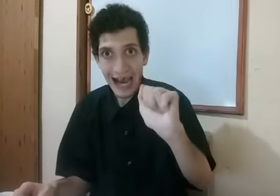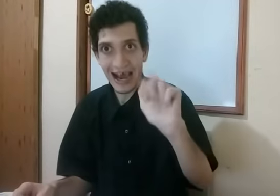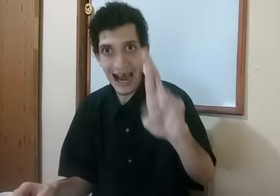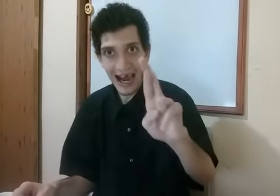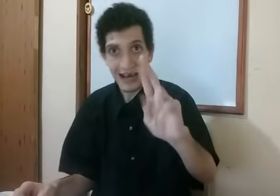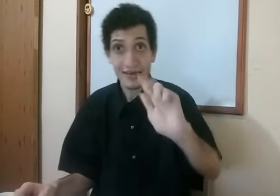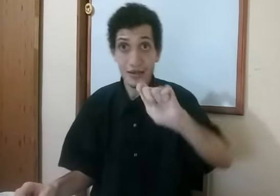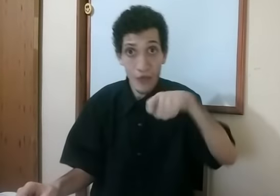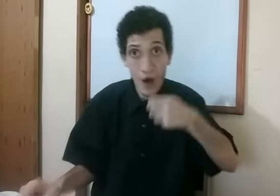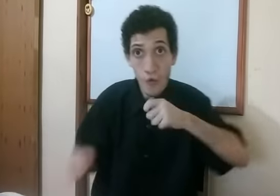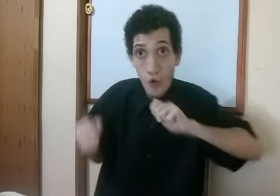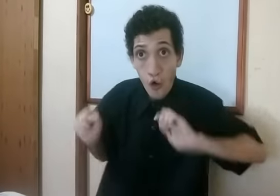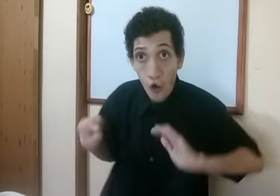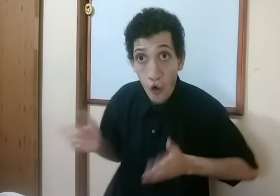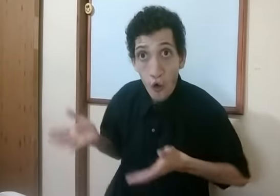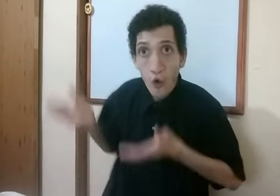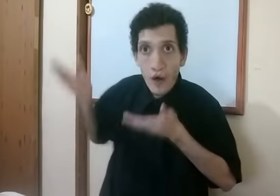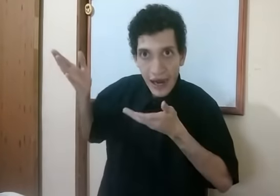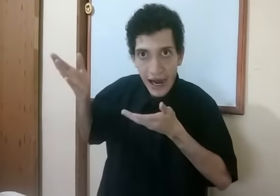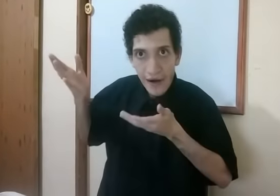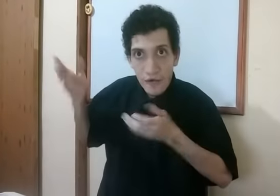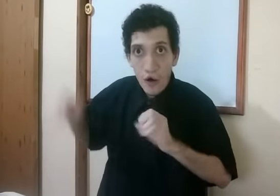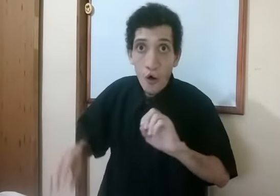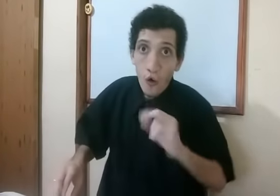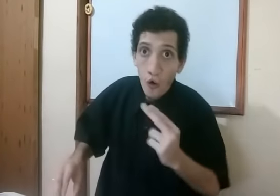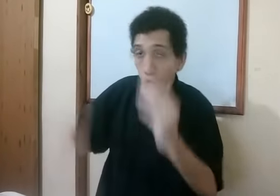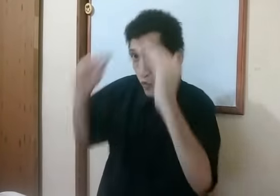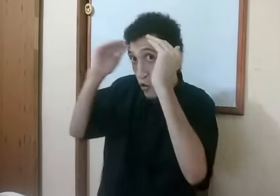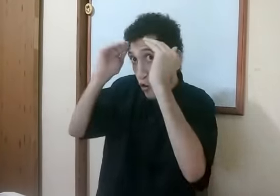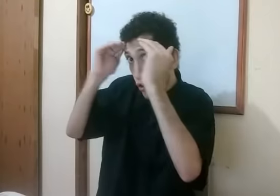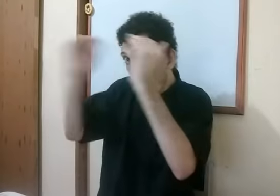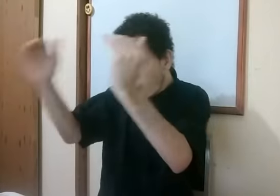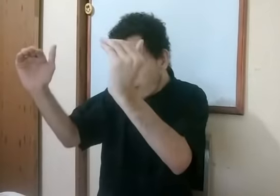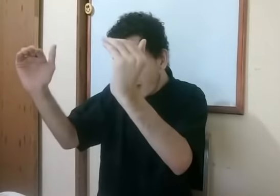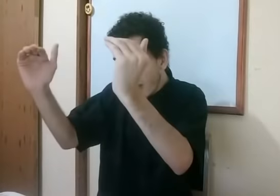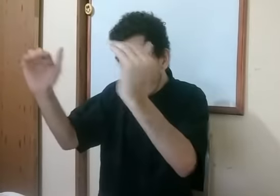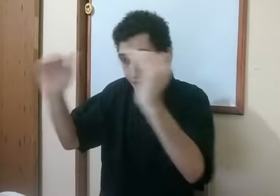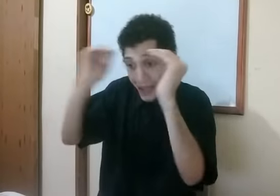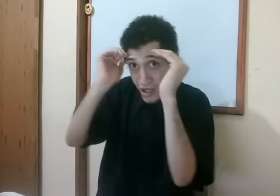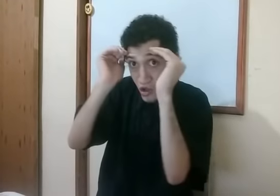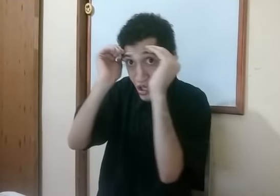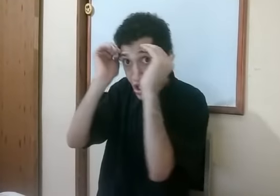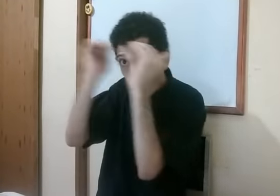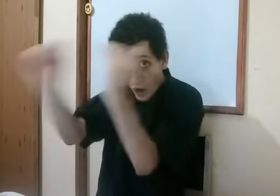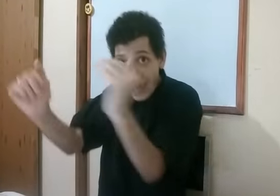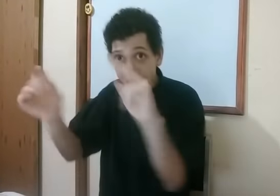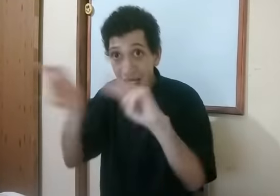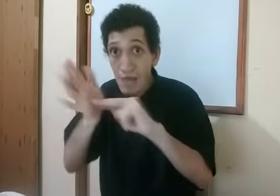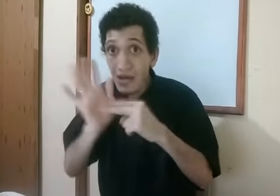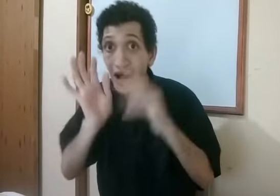honra, sinal, honrar ou honrar. Isso aqui, honrar, significa